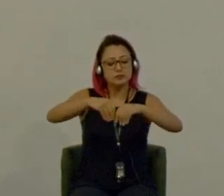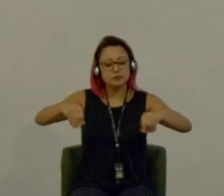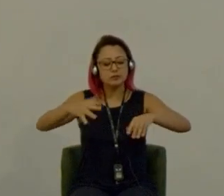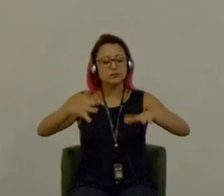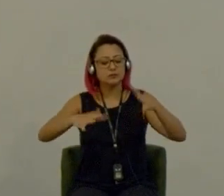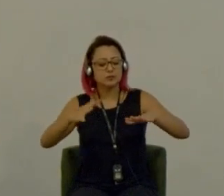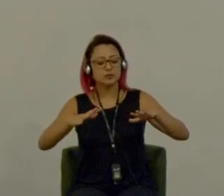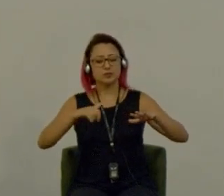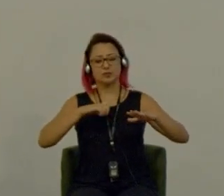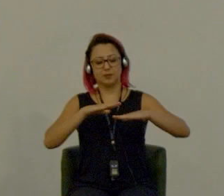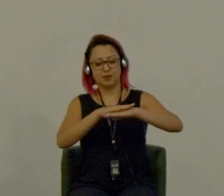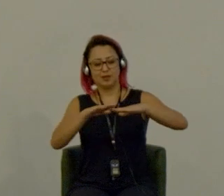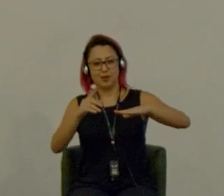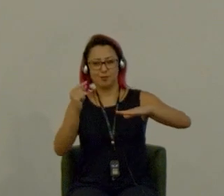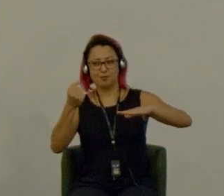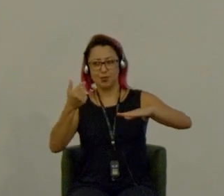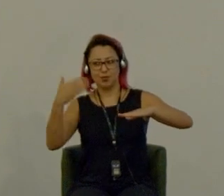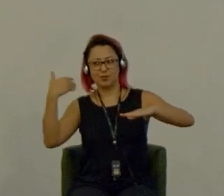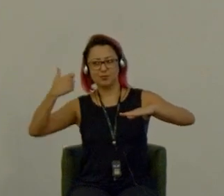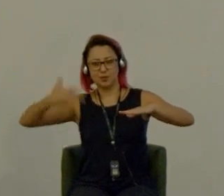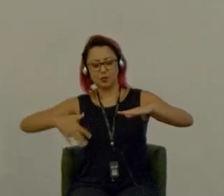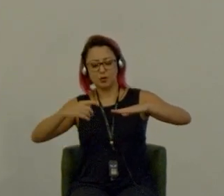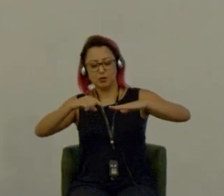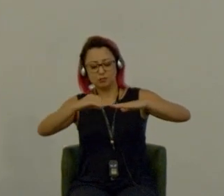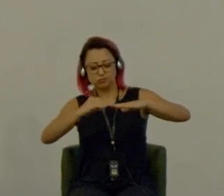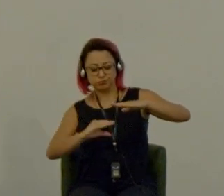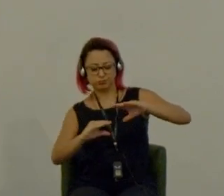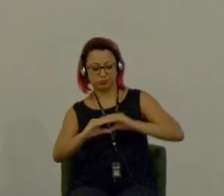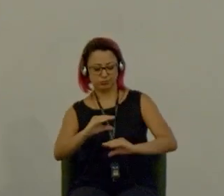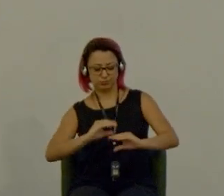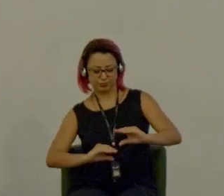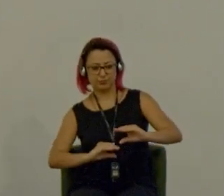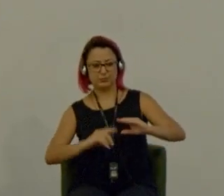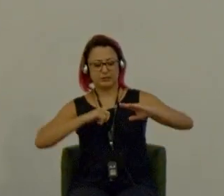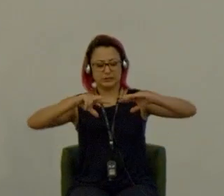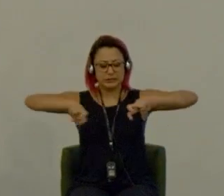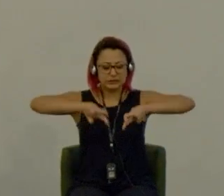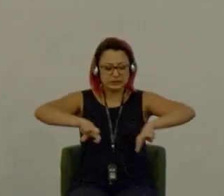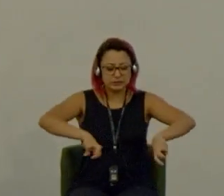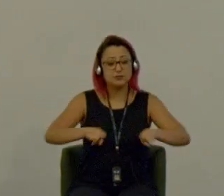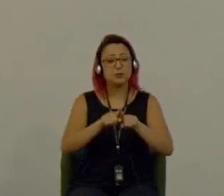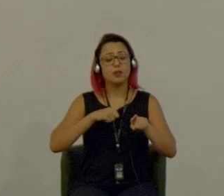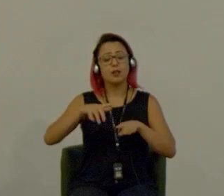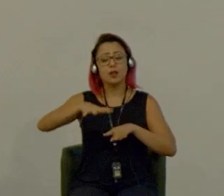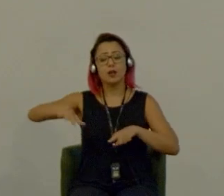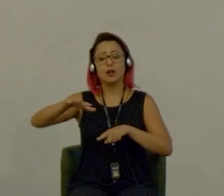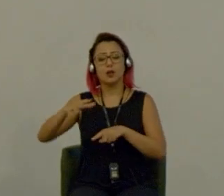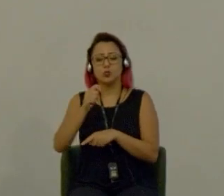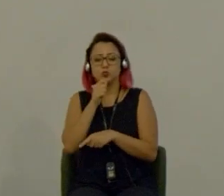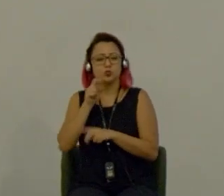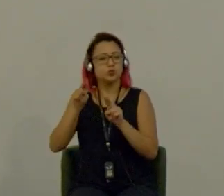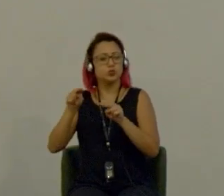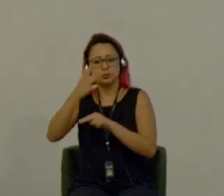l'heure. Ça veut dire devoir habiter ou réhabiter des lieux inhabitables. Ça veut